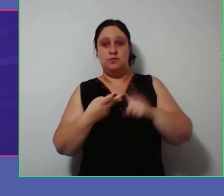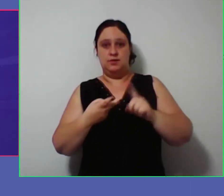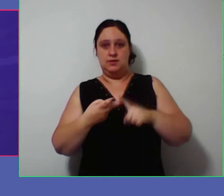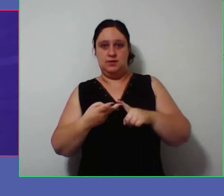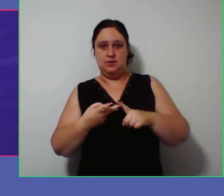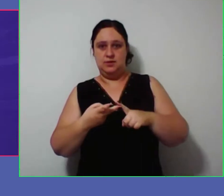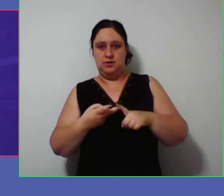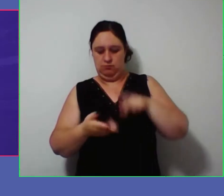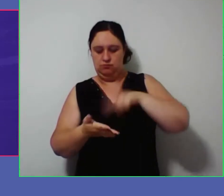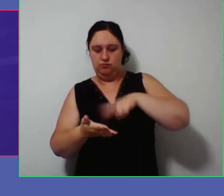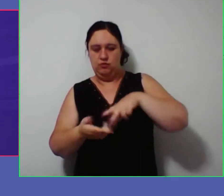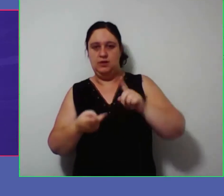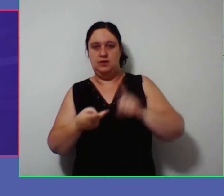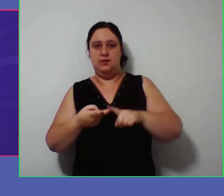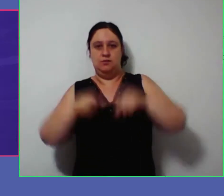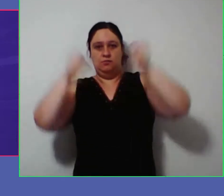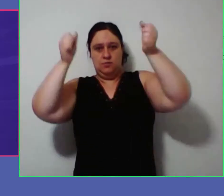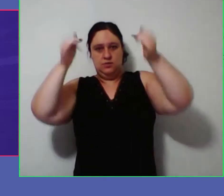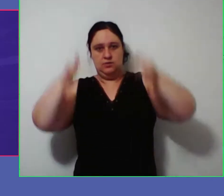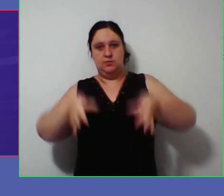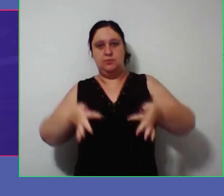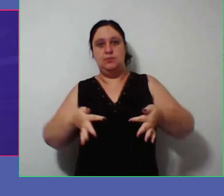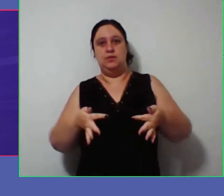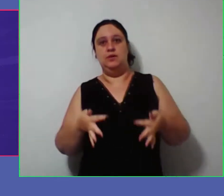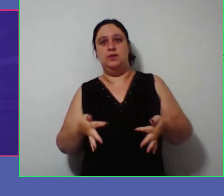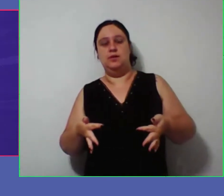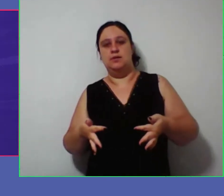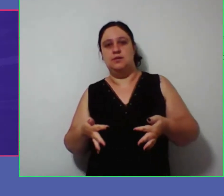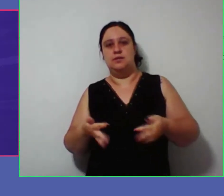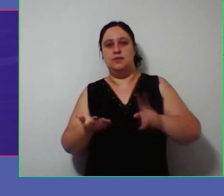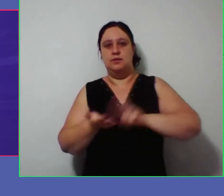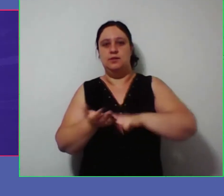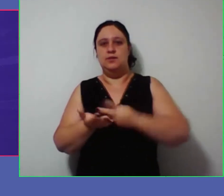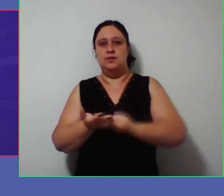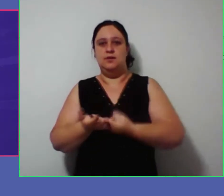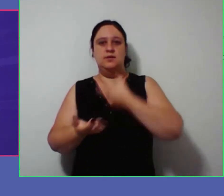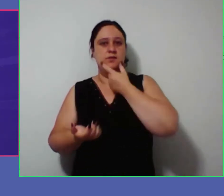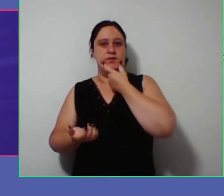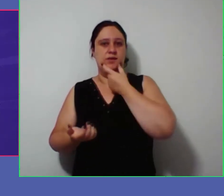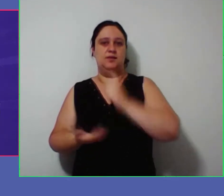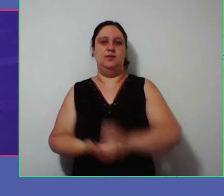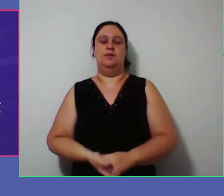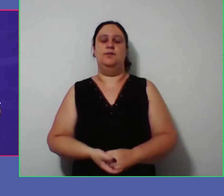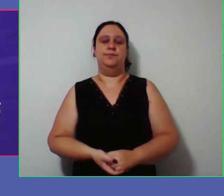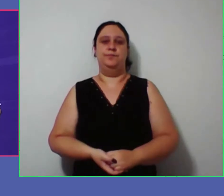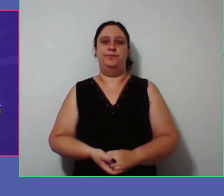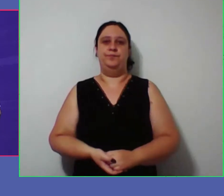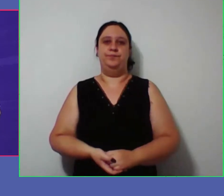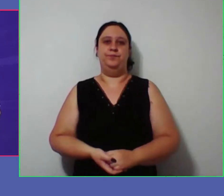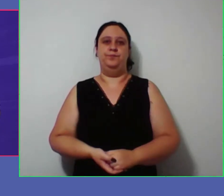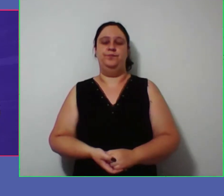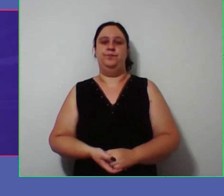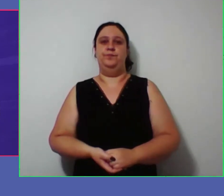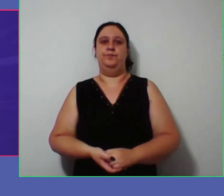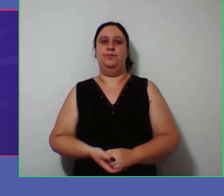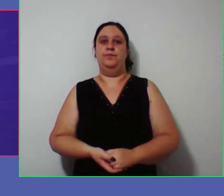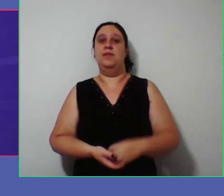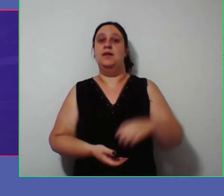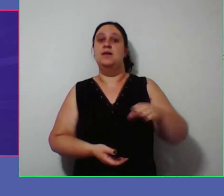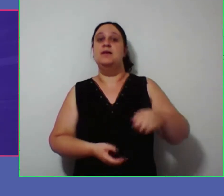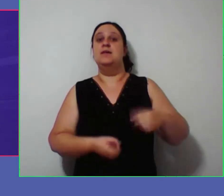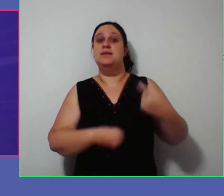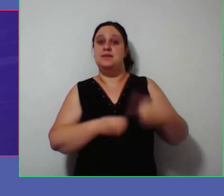na versão King James atualizada. Diz assim: a cidade de Cesaré de Filipe ficava